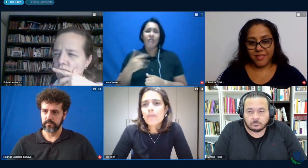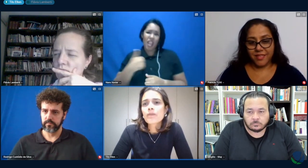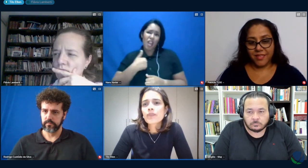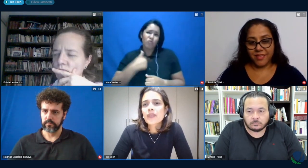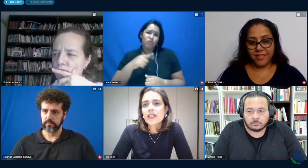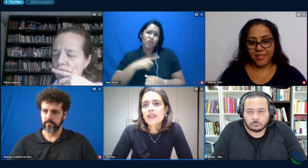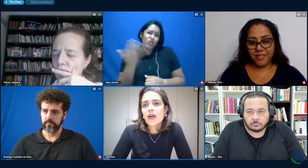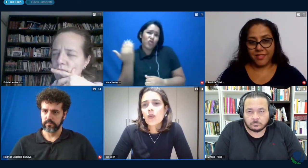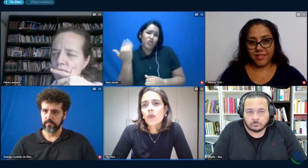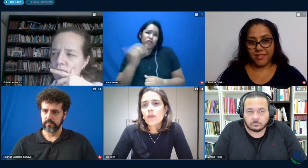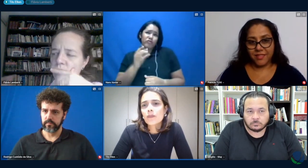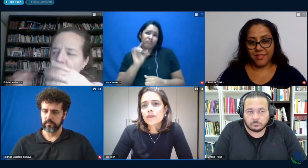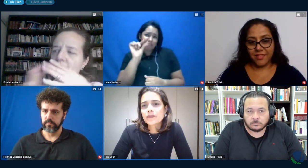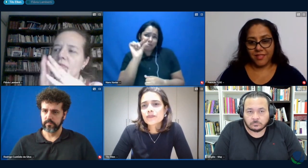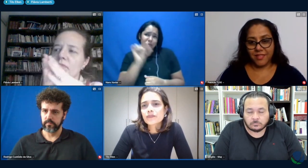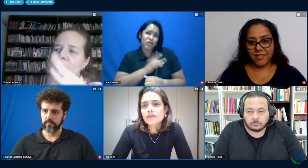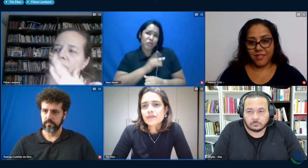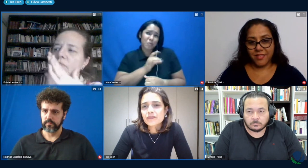né? Então,